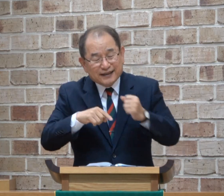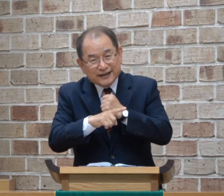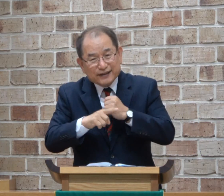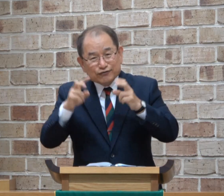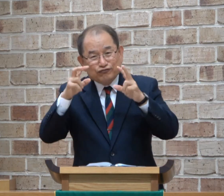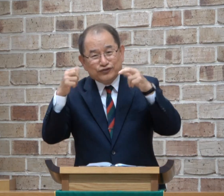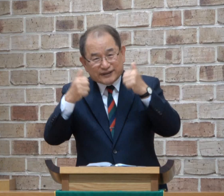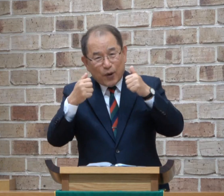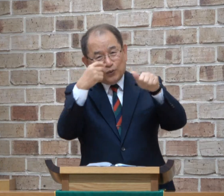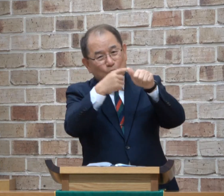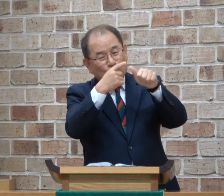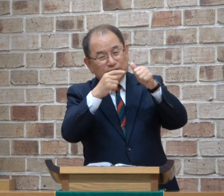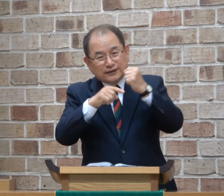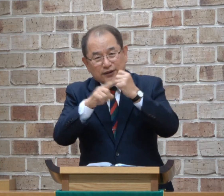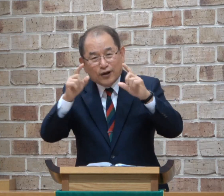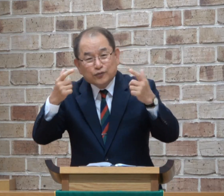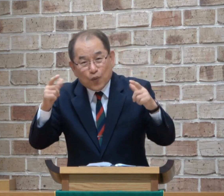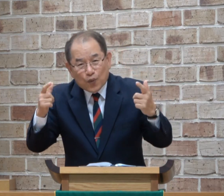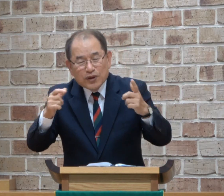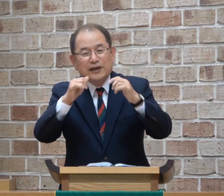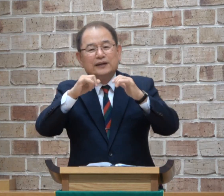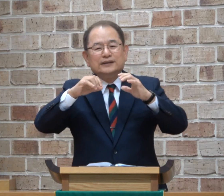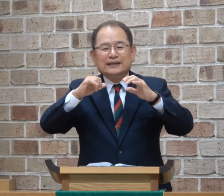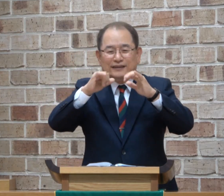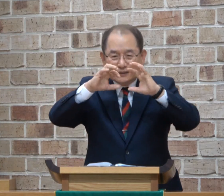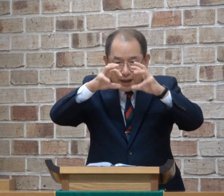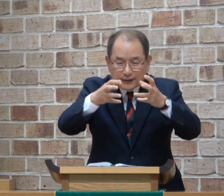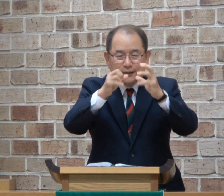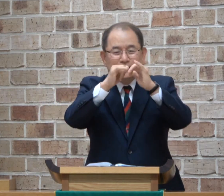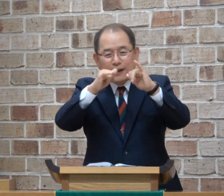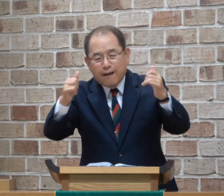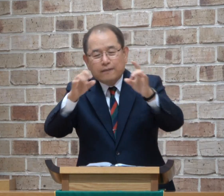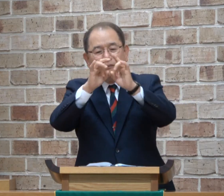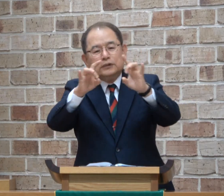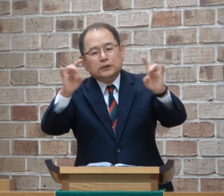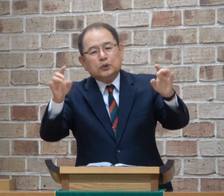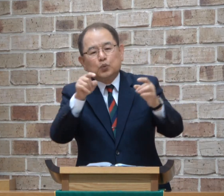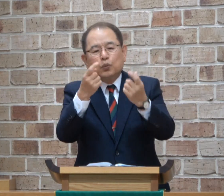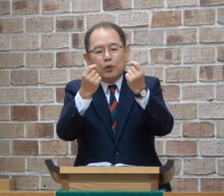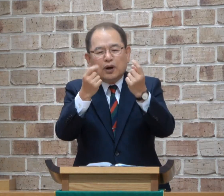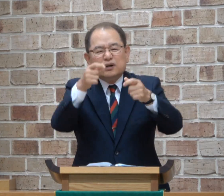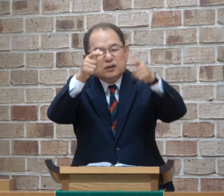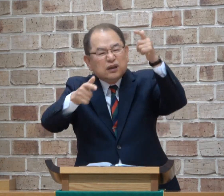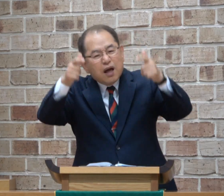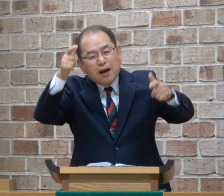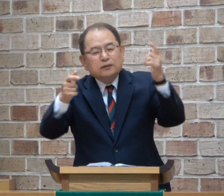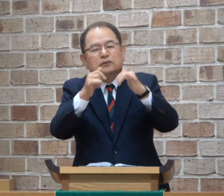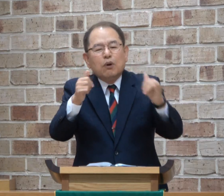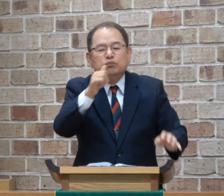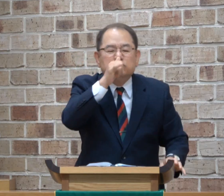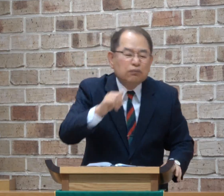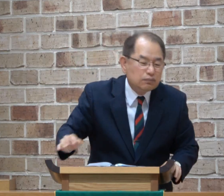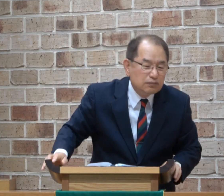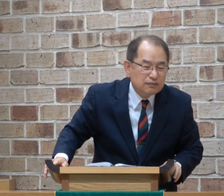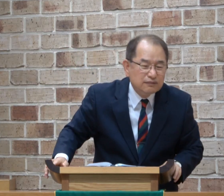그것은 뭐 국회의원들을 욕하는 것이 아니라 사람마다 그렇게 감사에